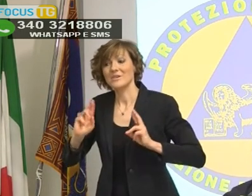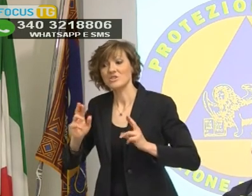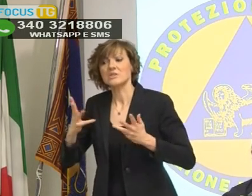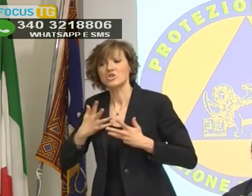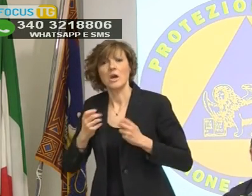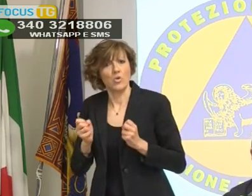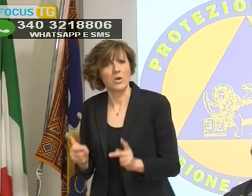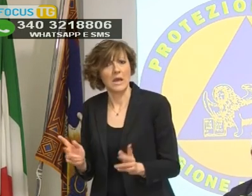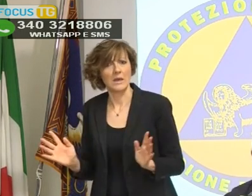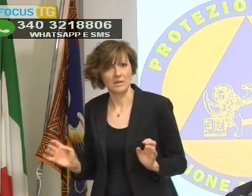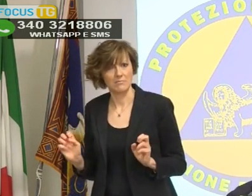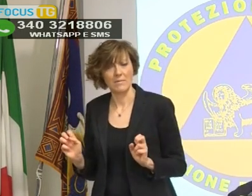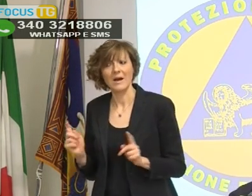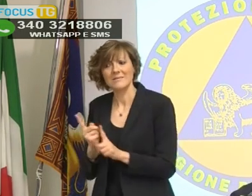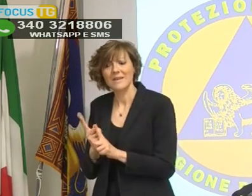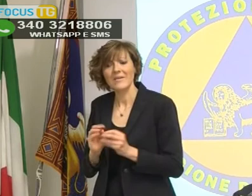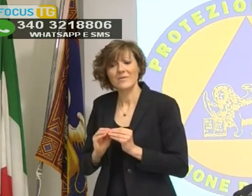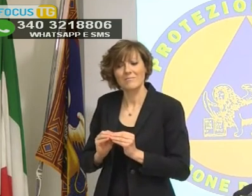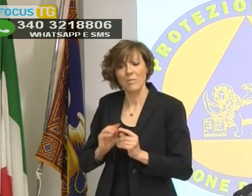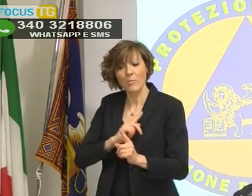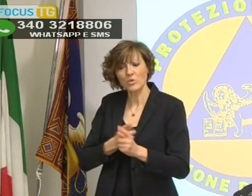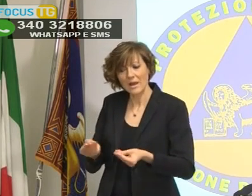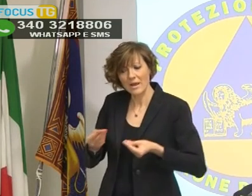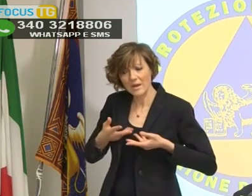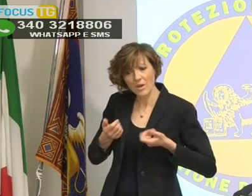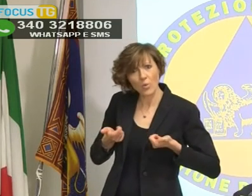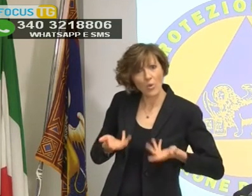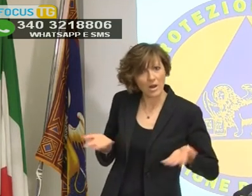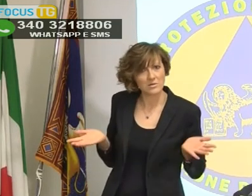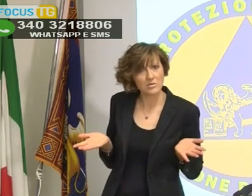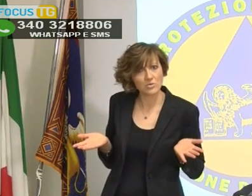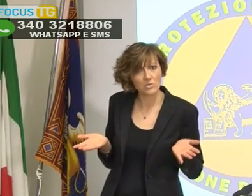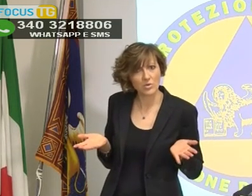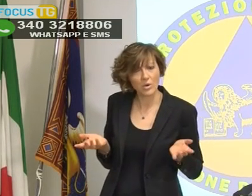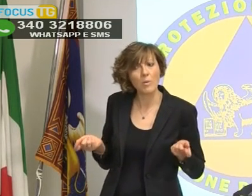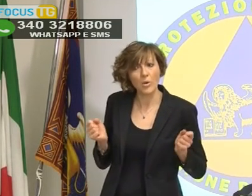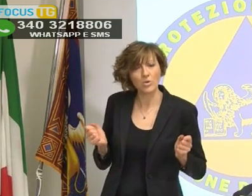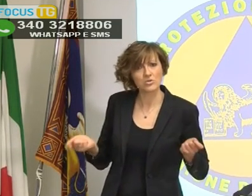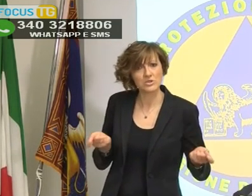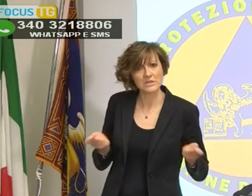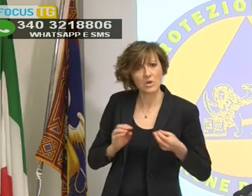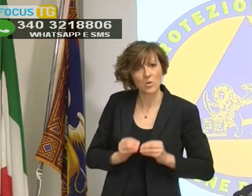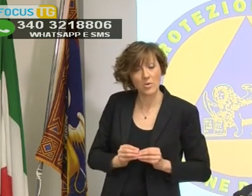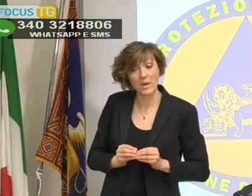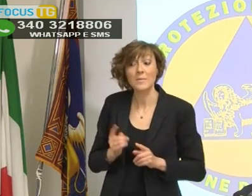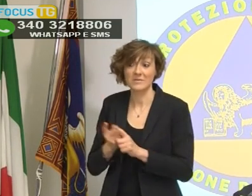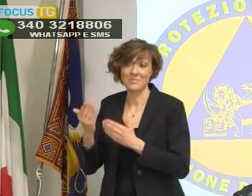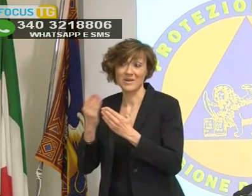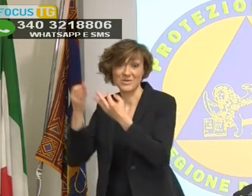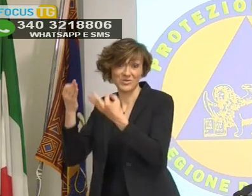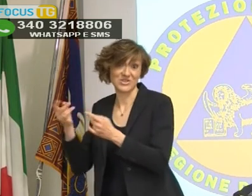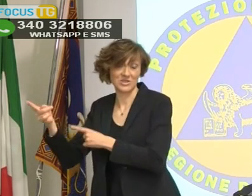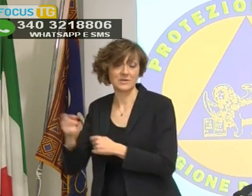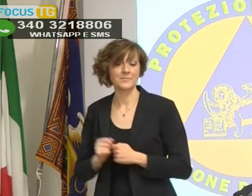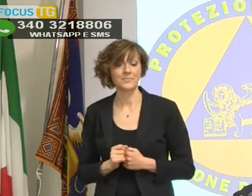gestire quel quanto, no? Però il Parlamento è sovrano su una roba così. La seconda domanda,